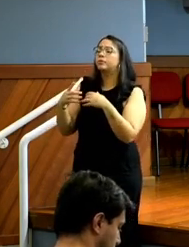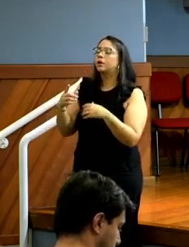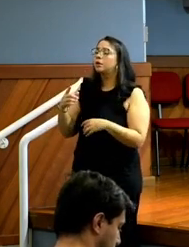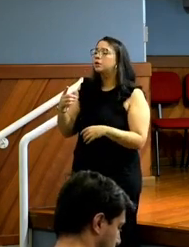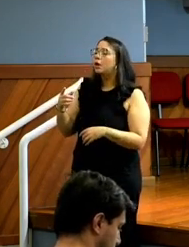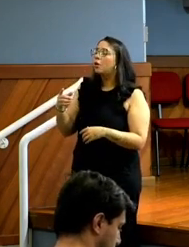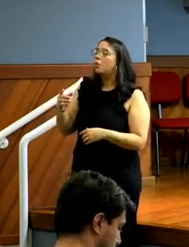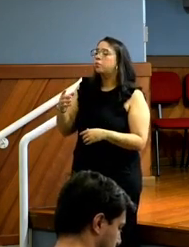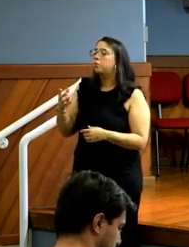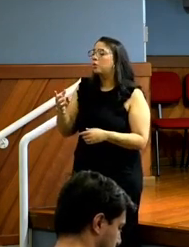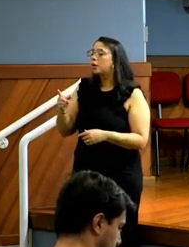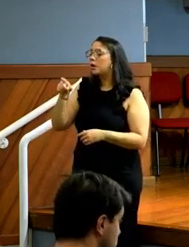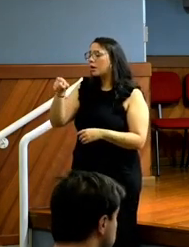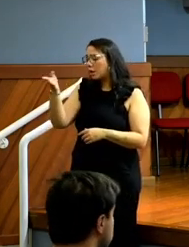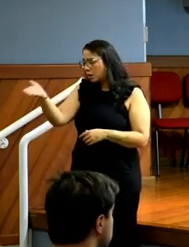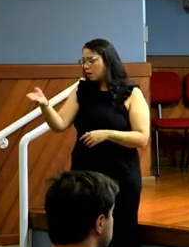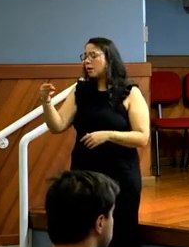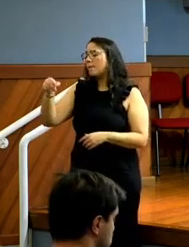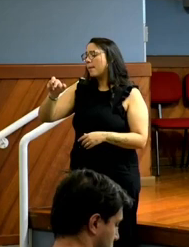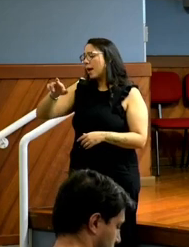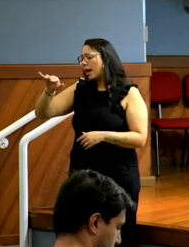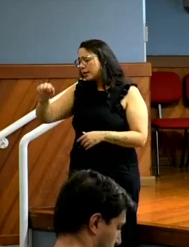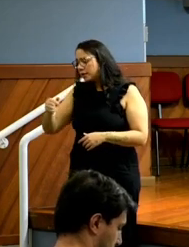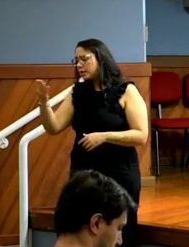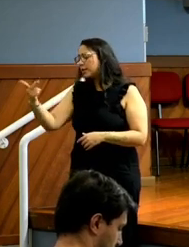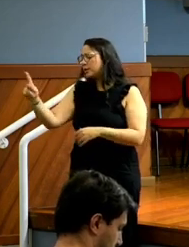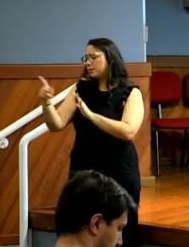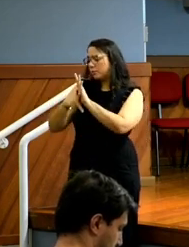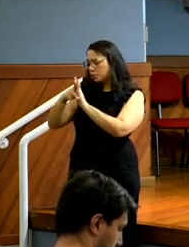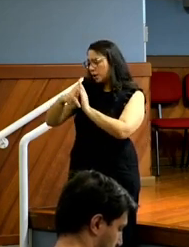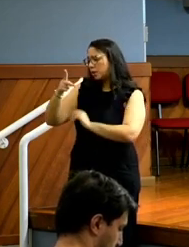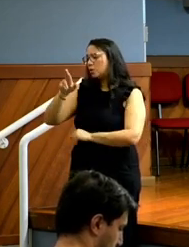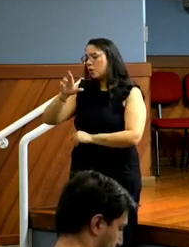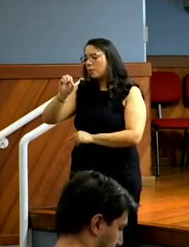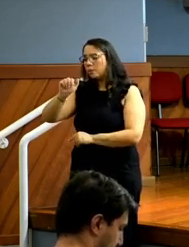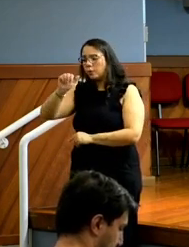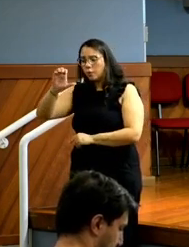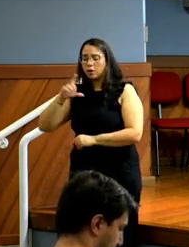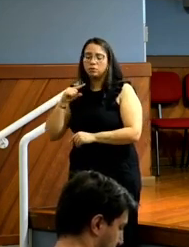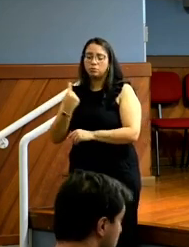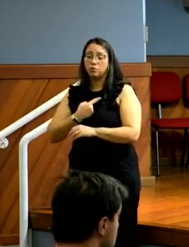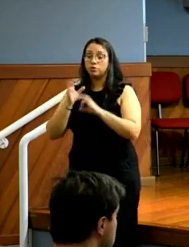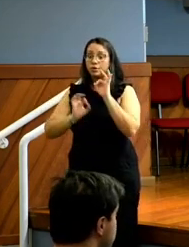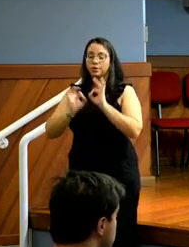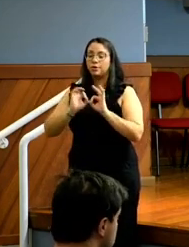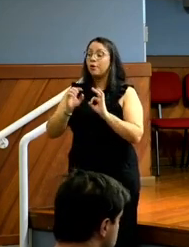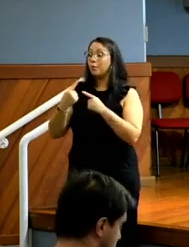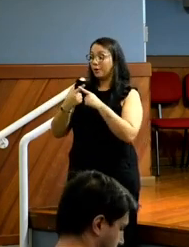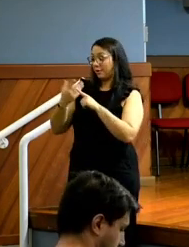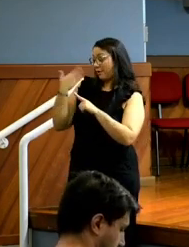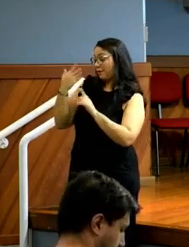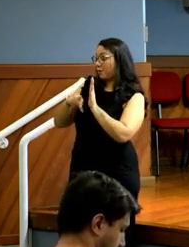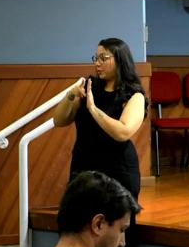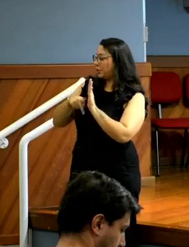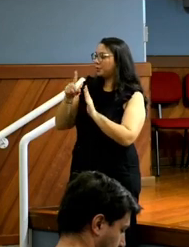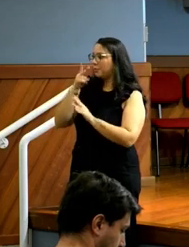CMU, lá com a Marelice, lá atrás, no PROAC, foi quando a gente organizou essa metodologia. O PROAC, para nós, foi uma renovação um